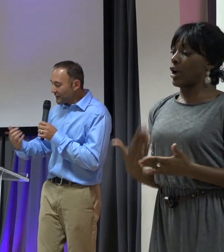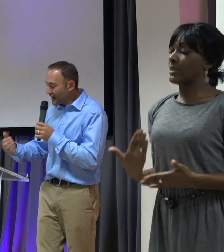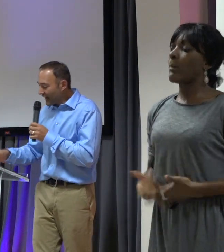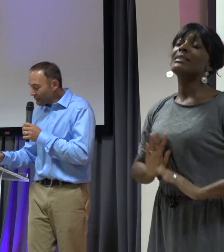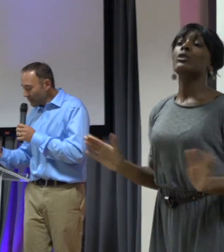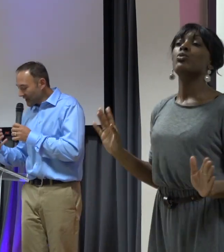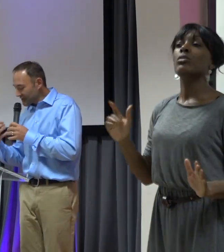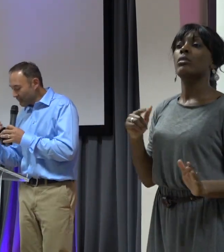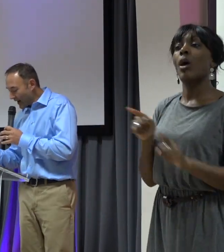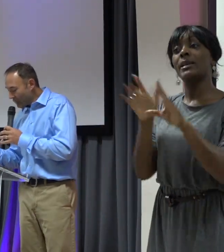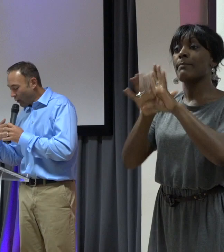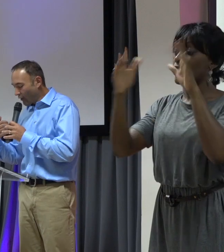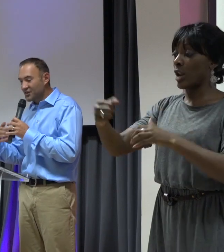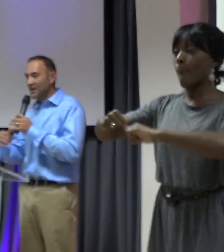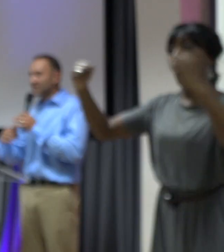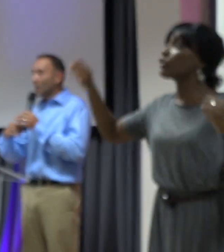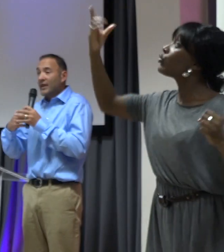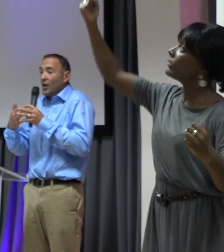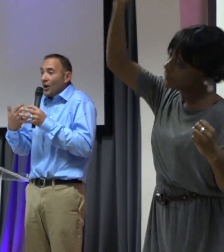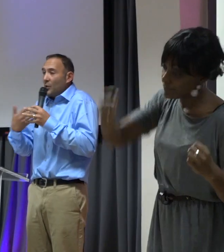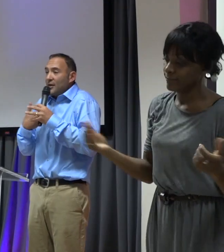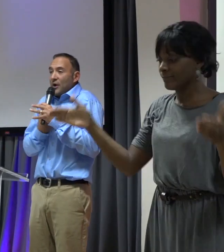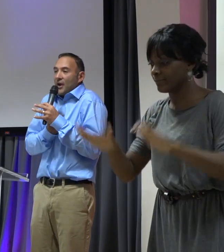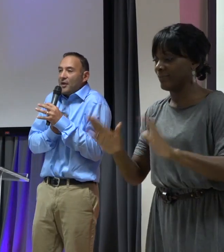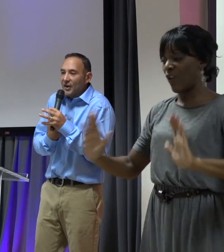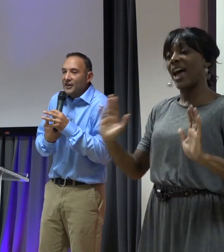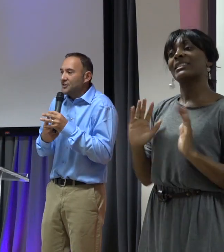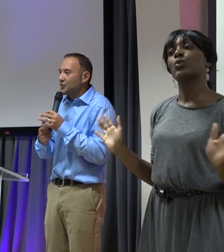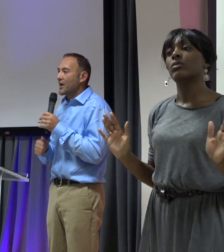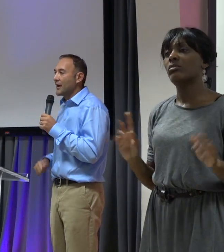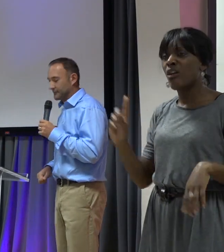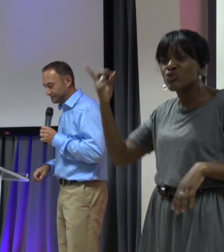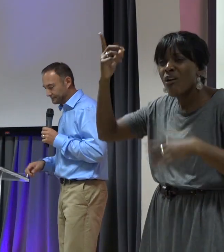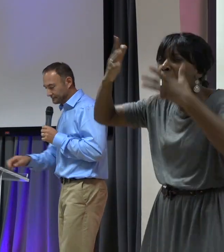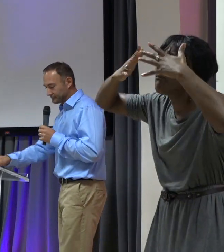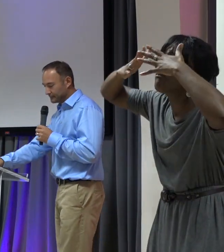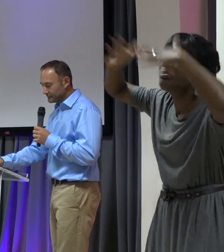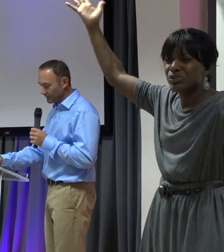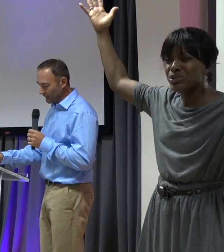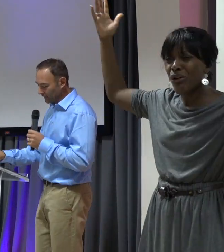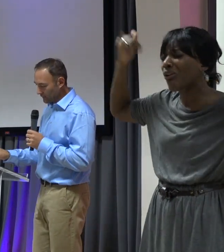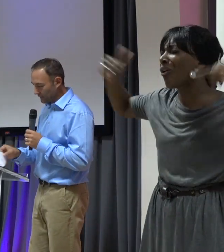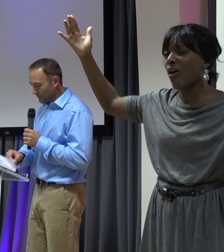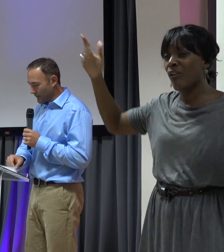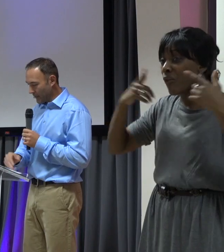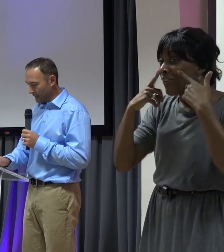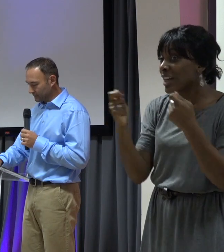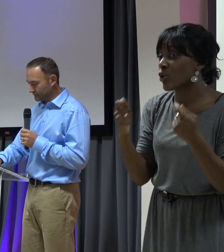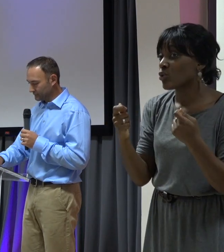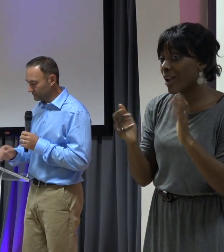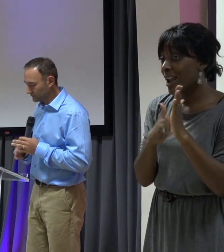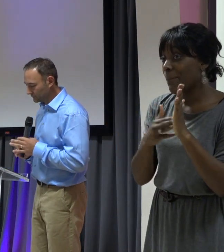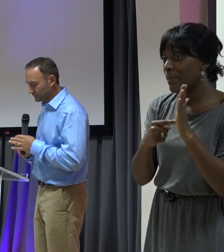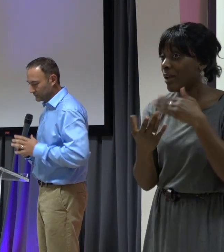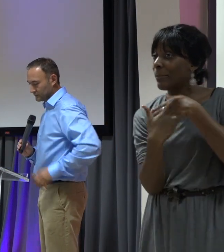have to be very careful because the Bible warns us that we don't have the ability to do that. Et il faut vraiment faire attention parce que la Bible nous avertit que